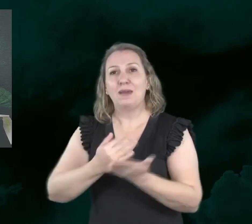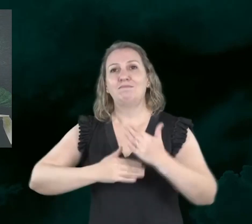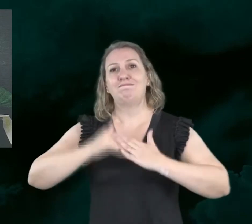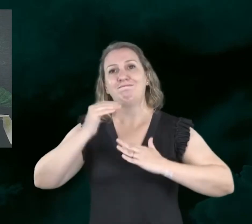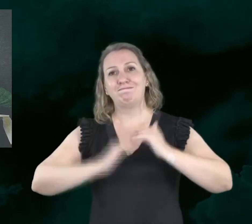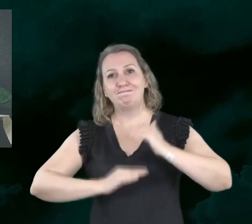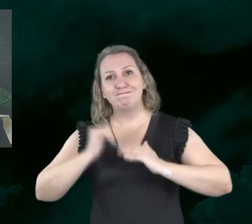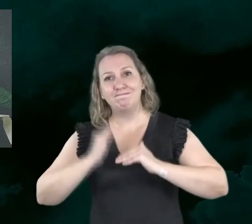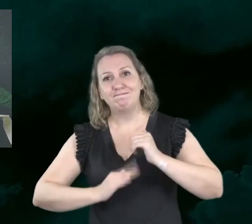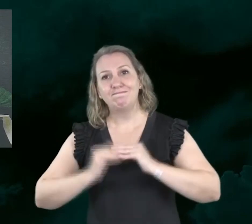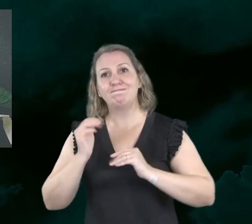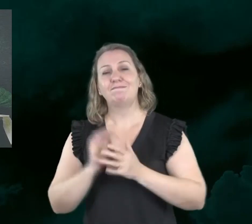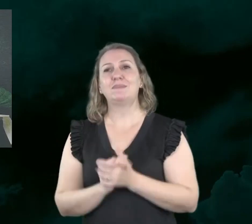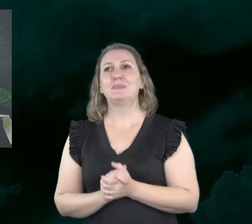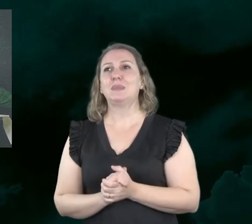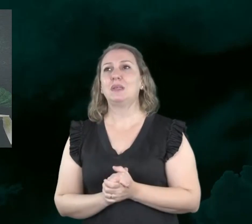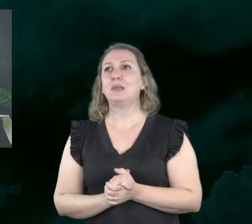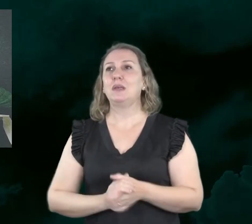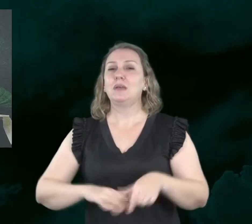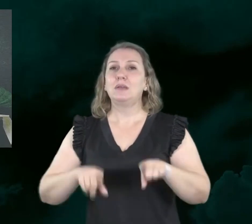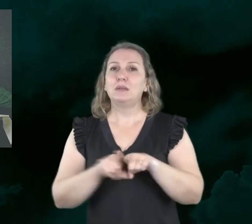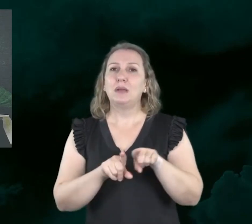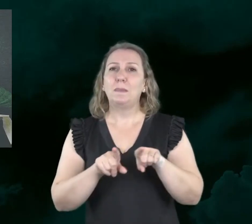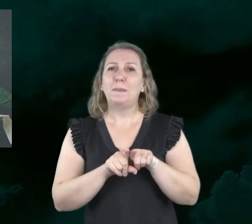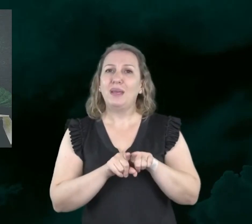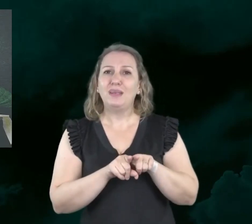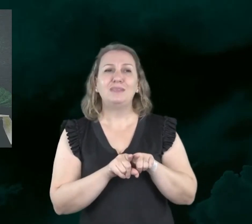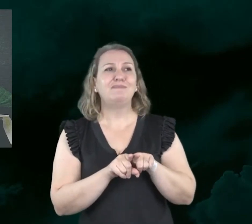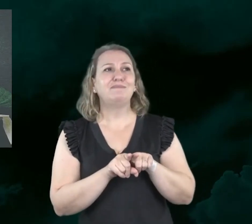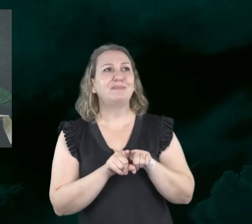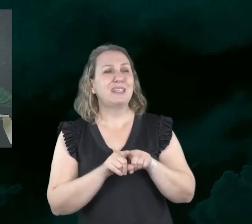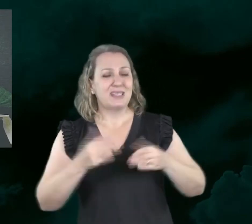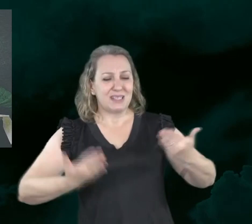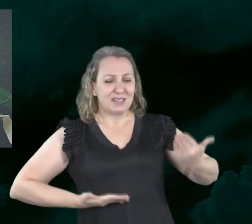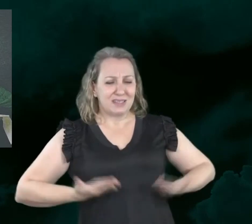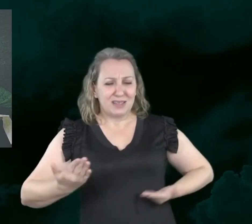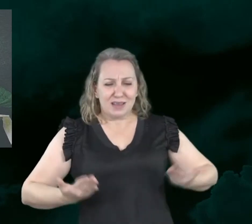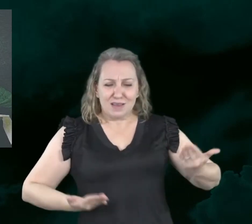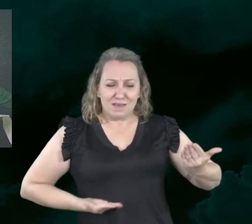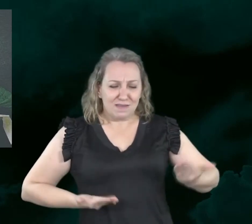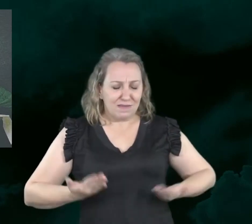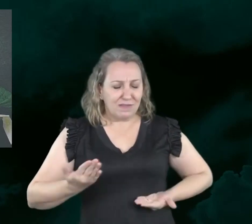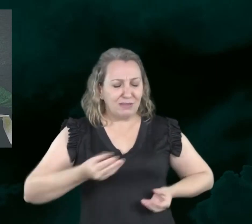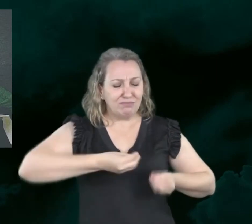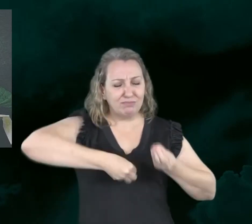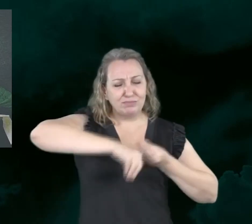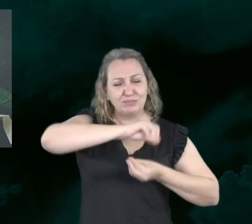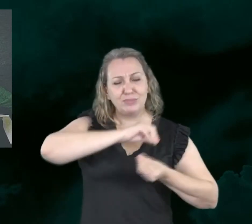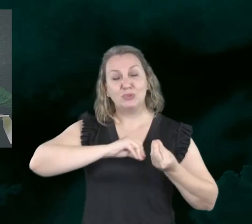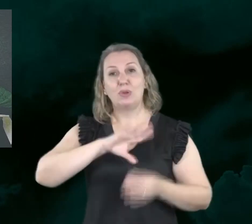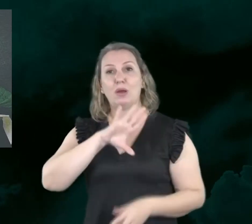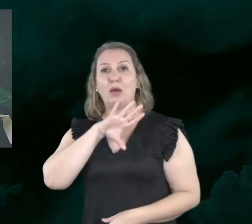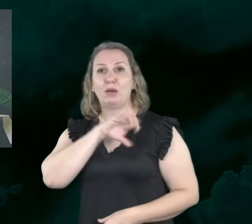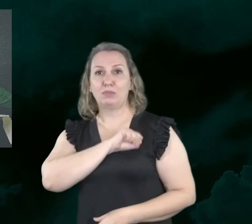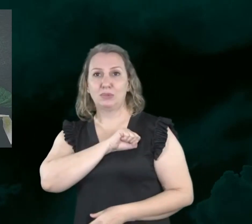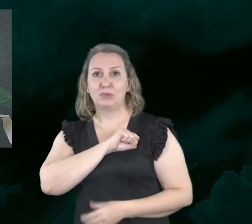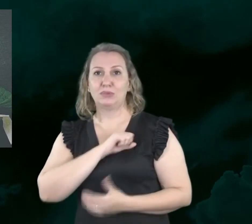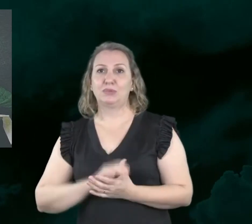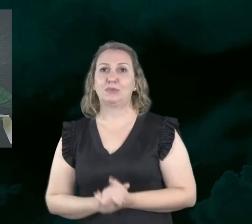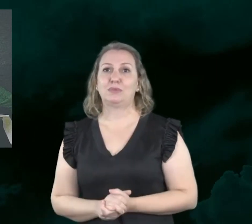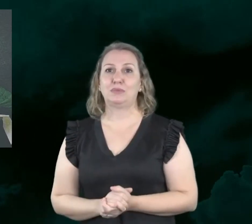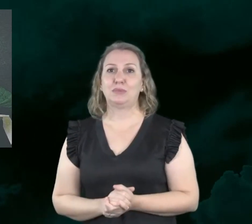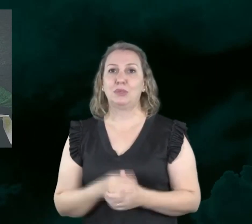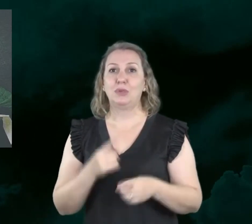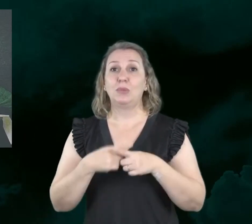amor e usar isso que veio sendo transferido para dentro de